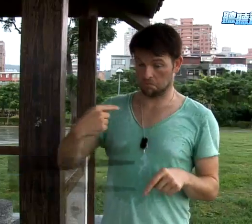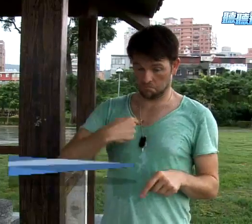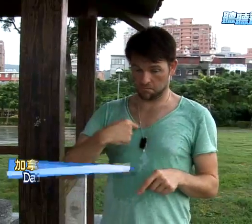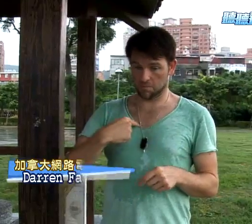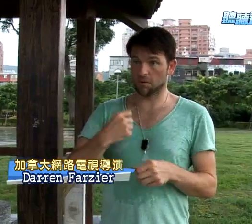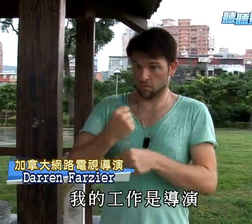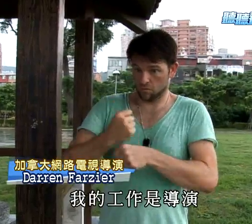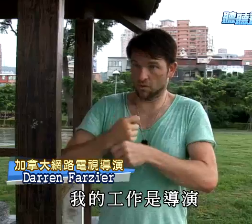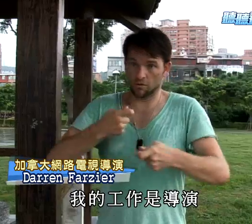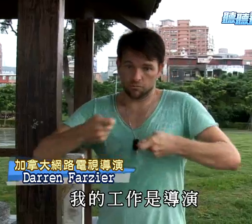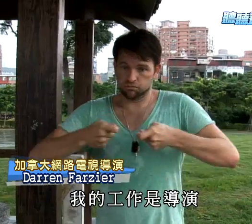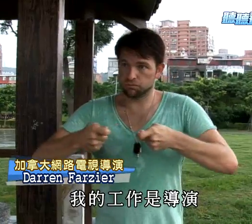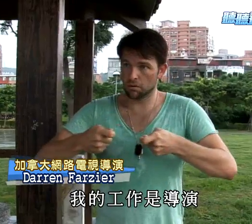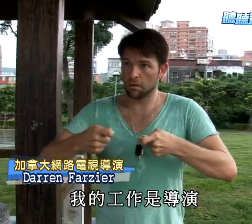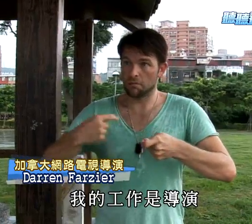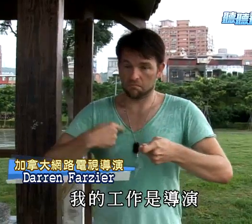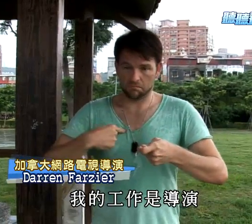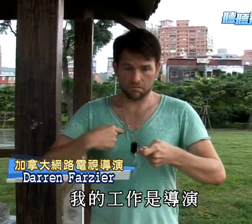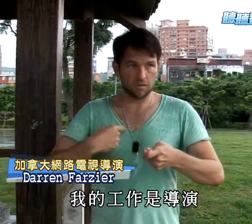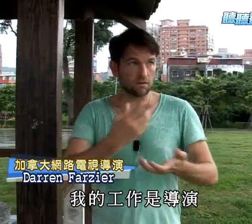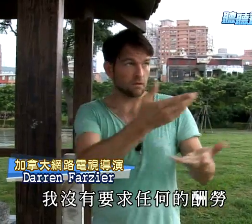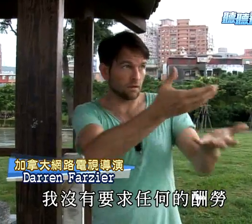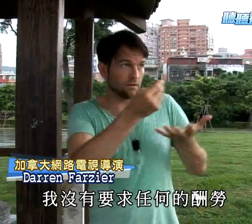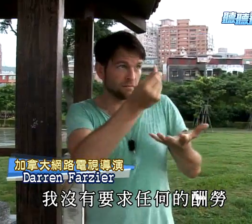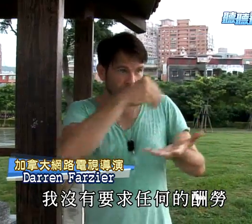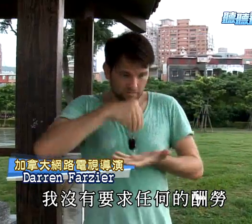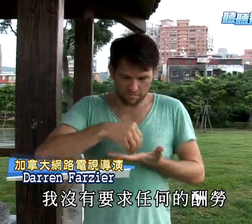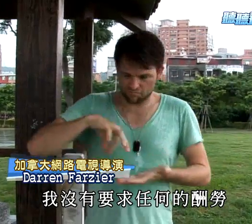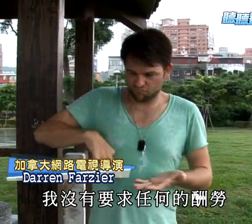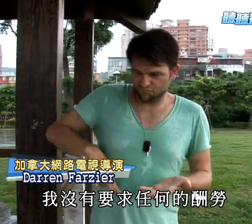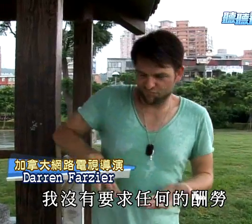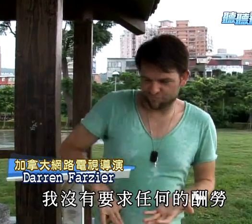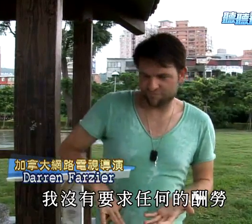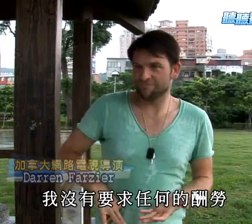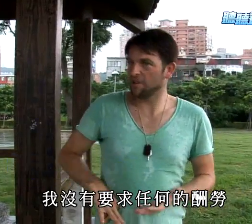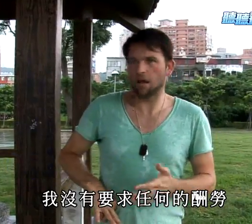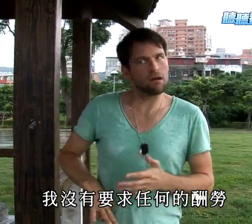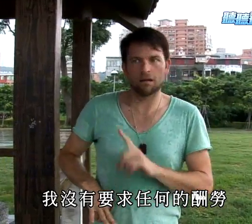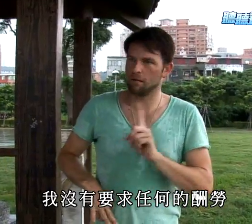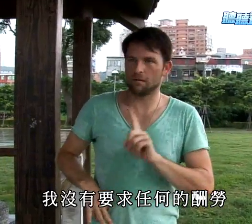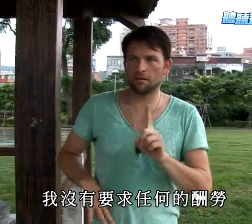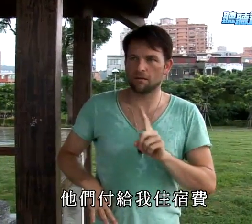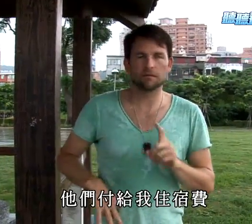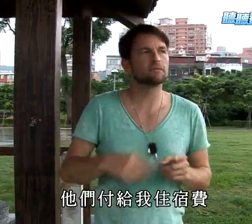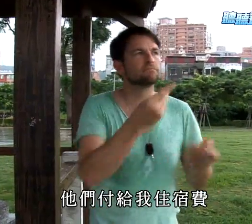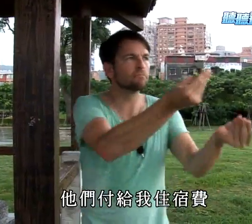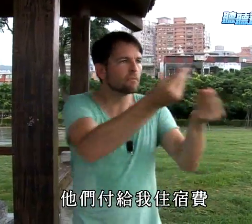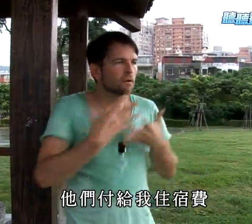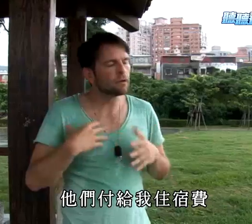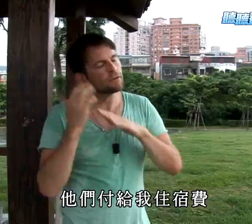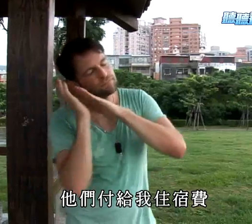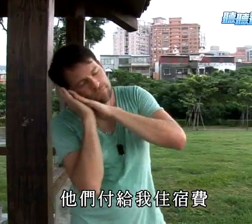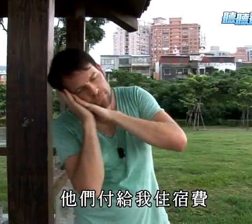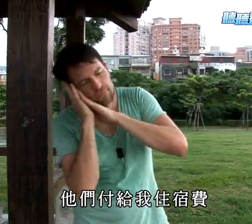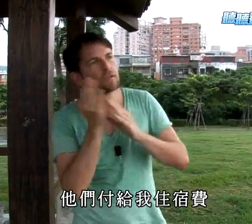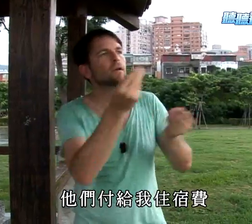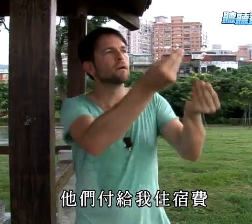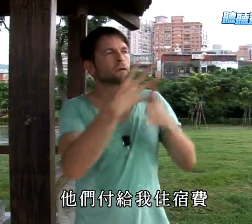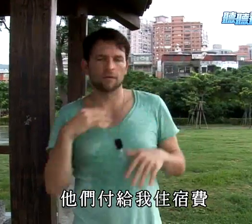我的工作是导演，我没有要求任何的酬劳，他们付给我住宿费还有机